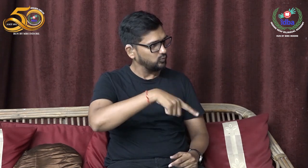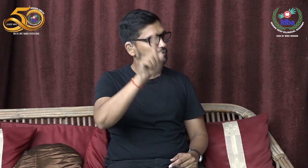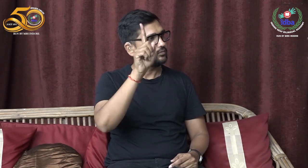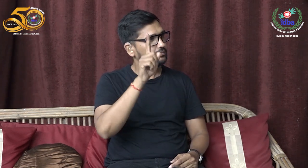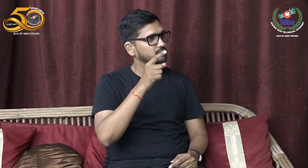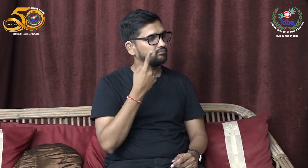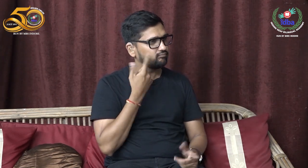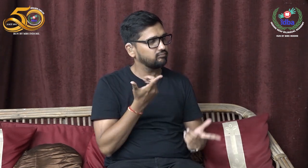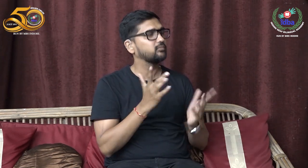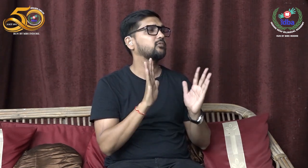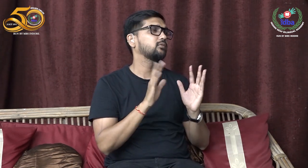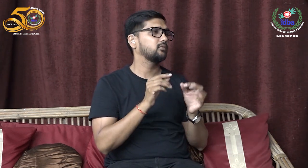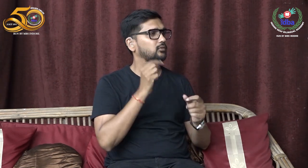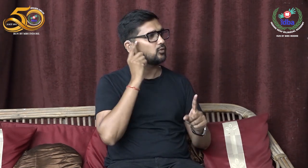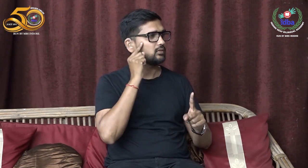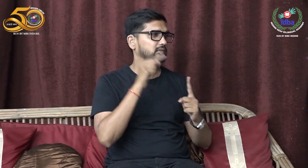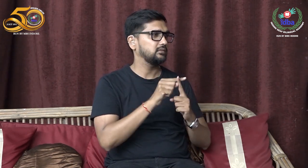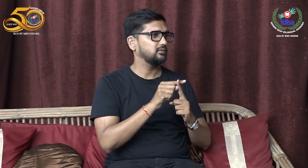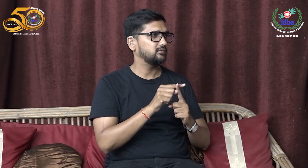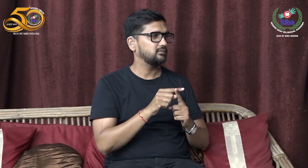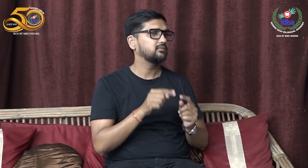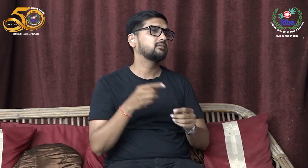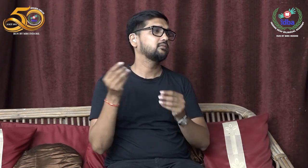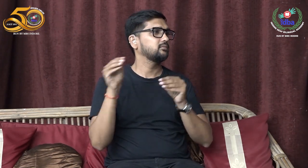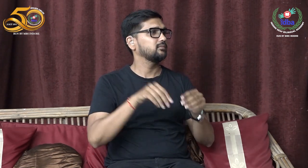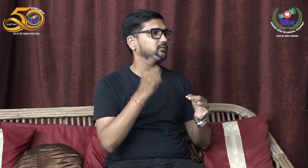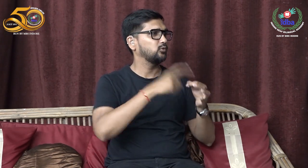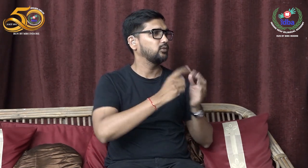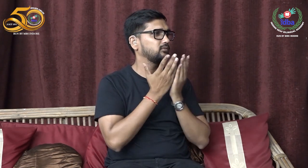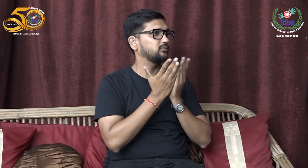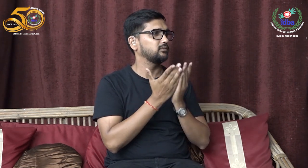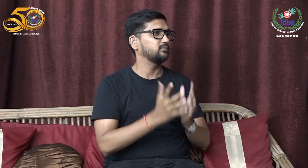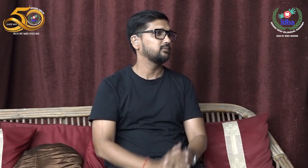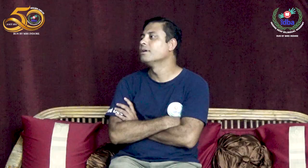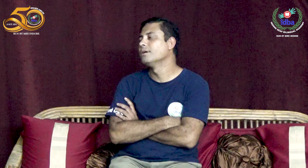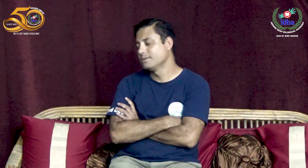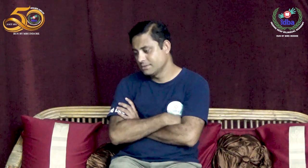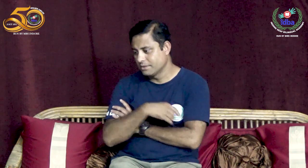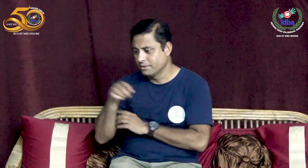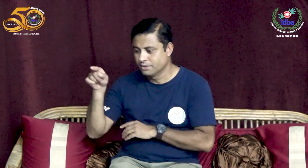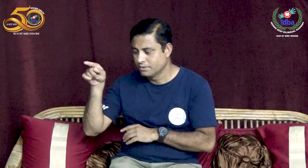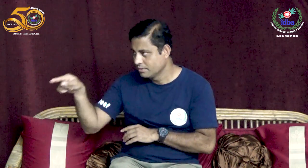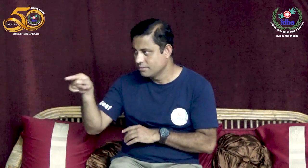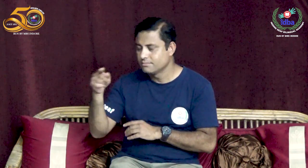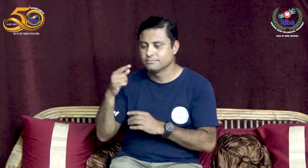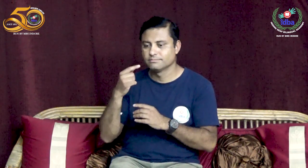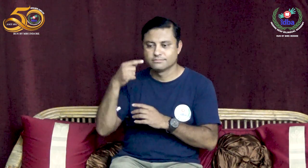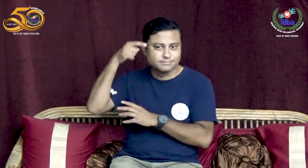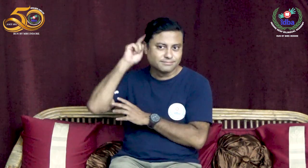जाओ तुम, जाओ करो तुम। तो फिर मैंने जो है यहाँ पर अप्लाई किया और 2 साल जो है पढ़ाई करी। अच्छा,